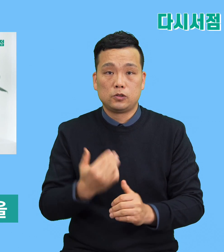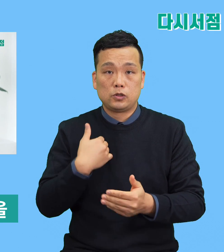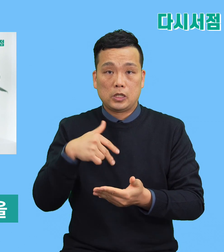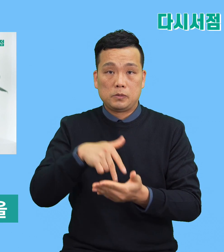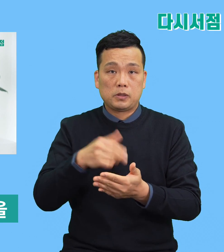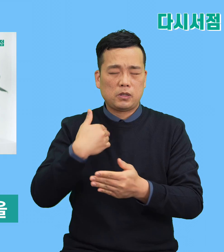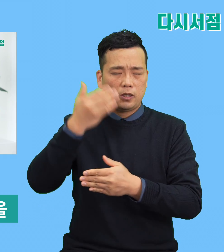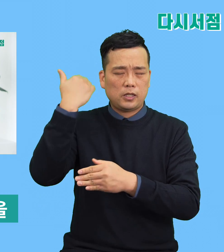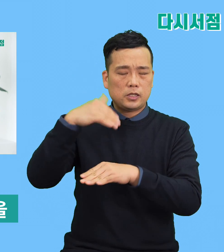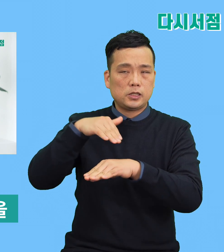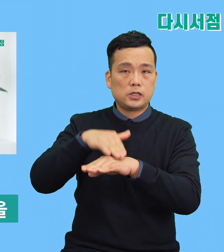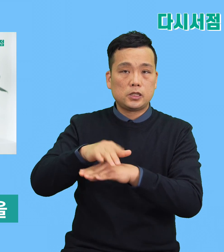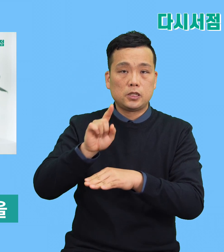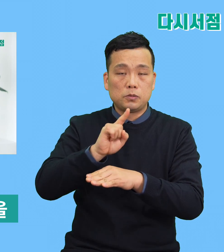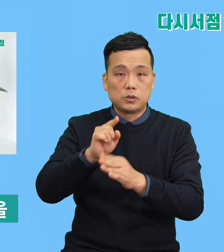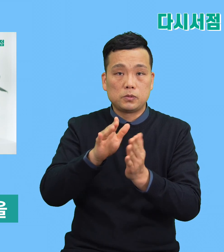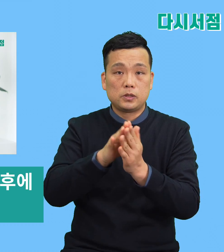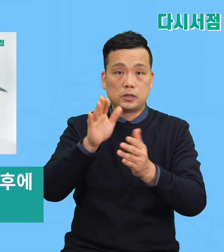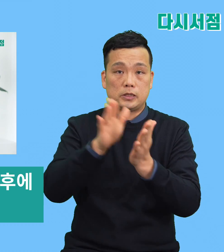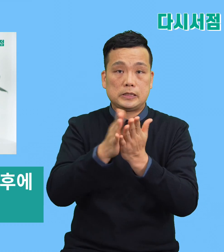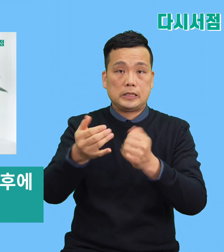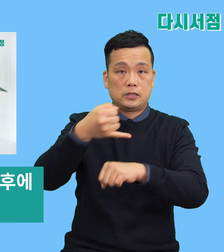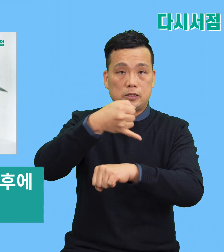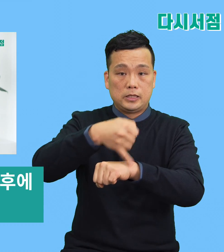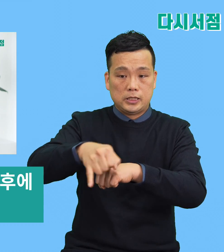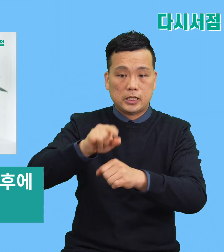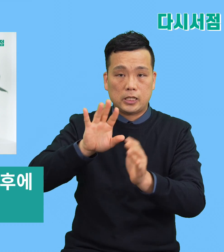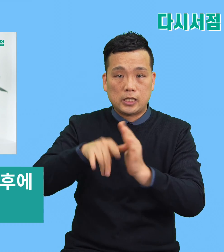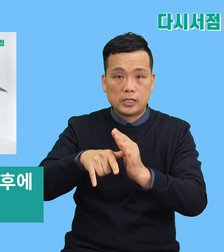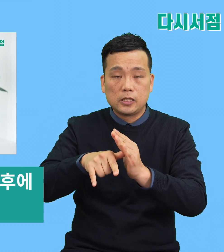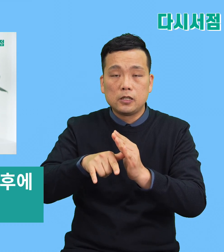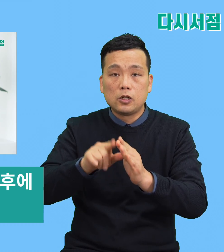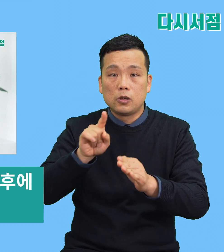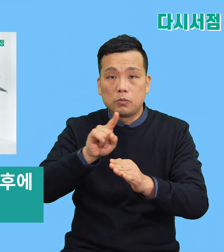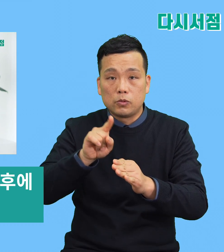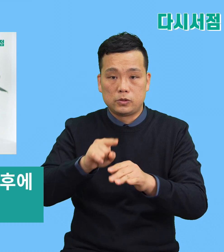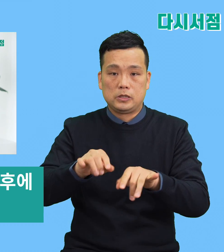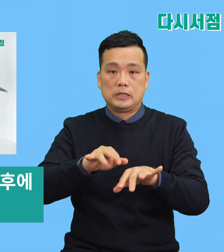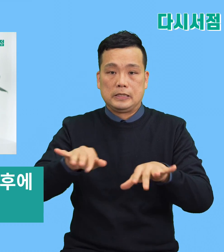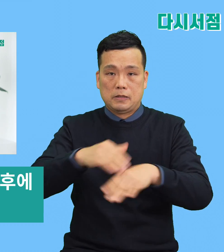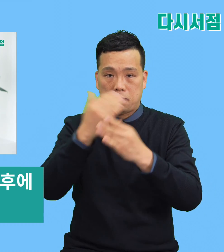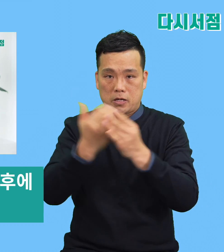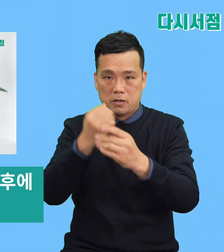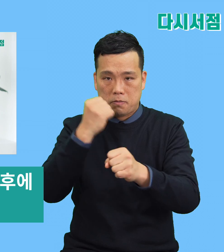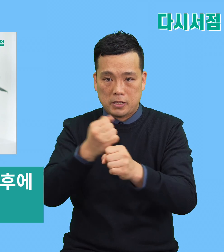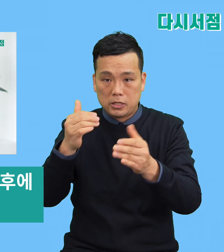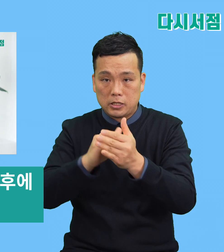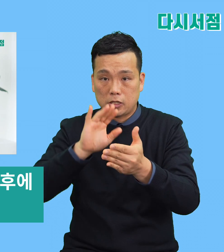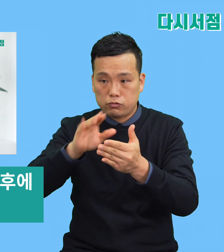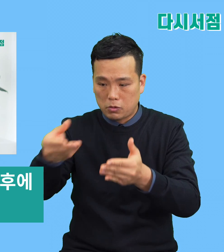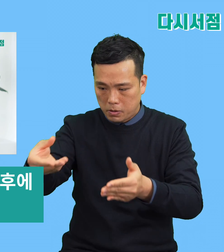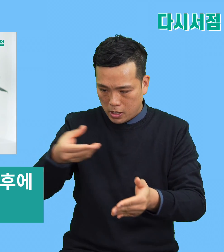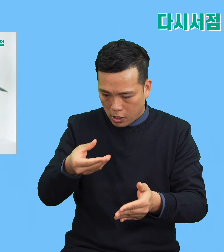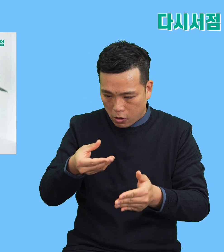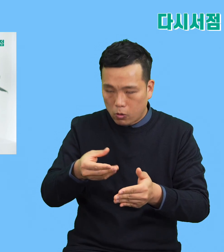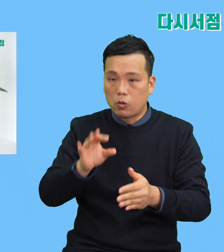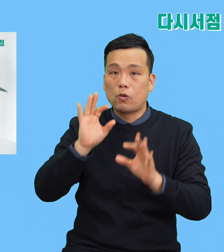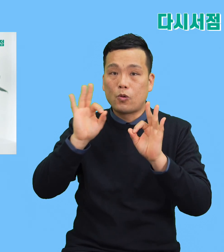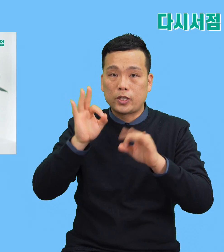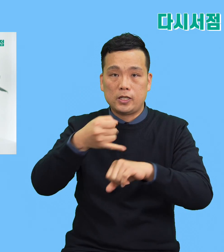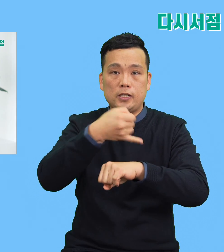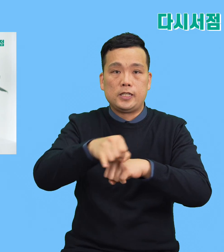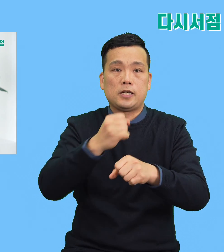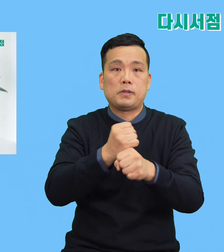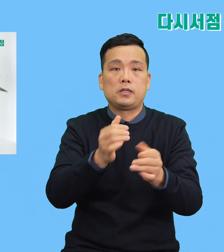저희는 그러니까 예전에는 디자인을 거의 책이 원고가 완성된 후에 시작을 했었는데